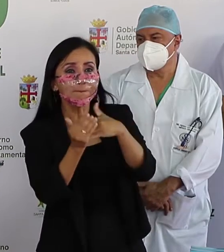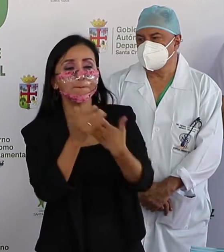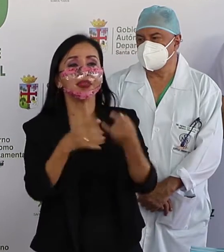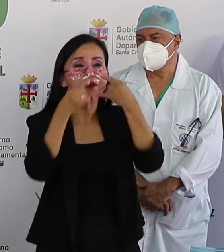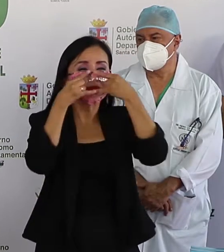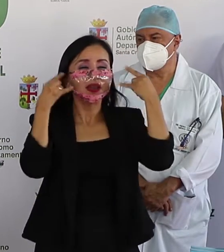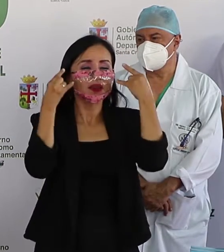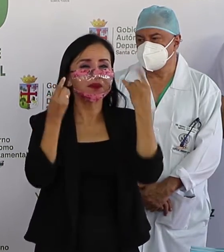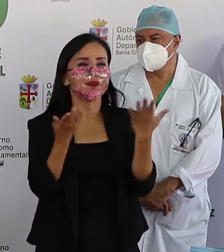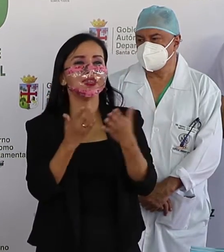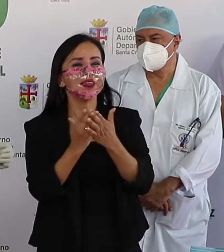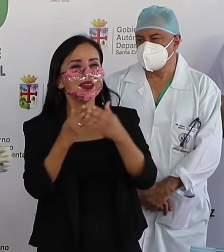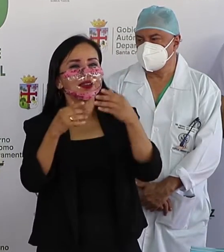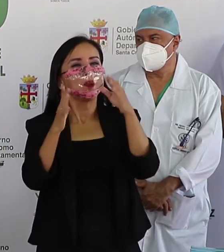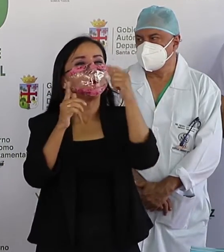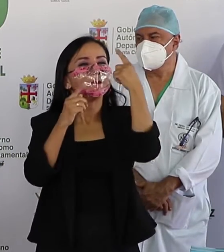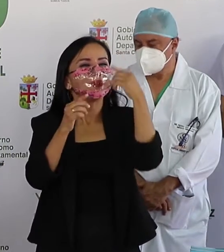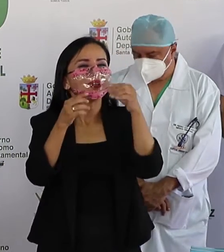barbijos quirúrgicos